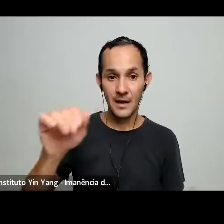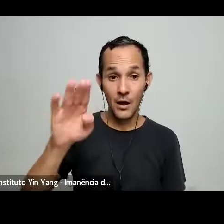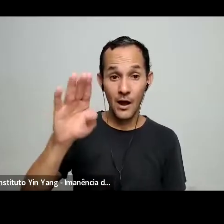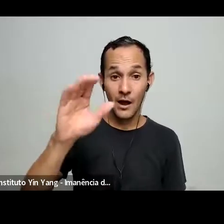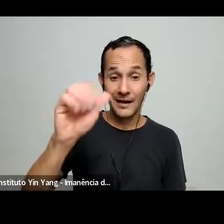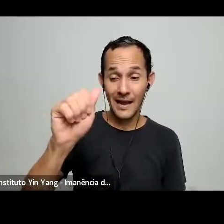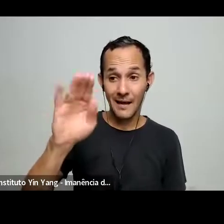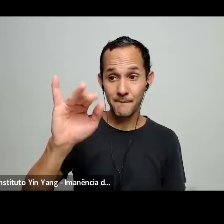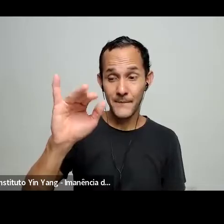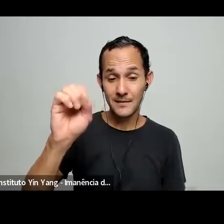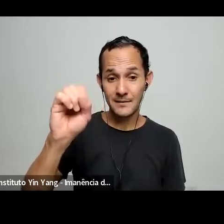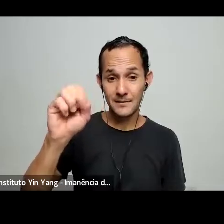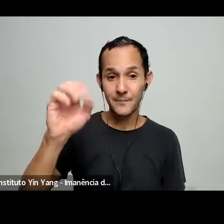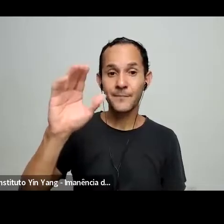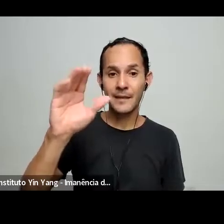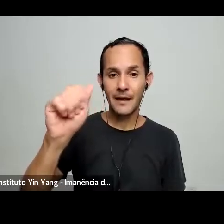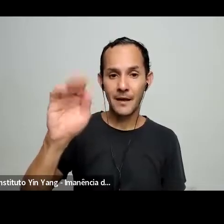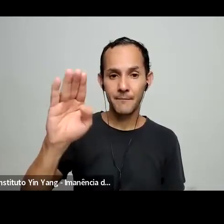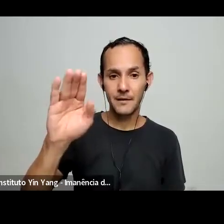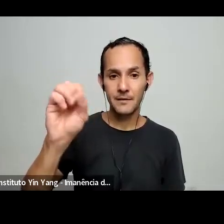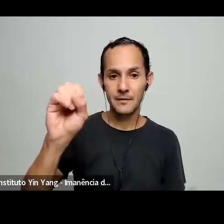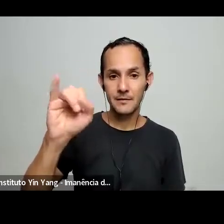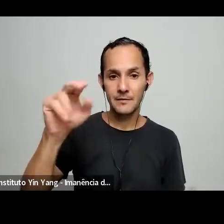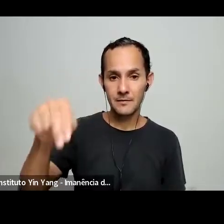acessa o site, né? O CAPCIM ele nasceu